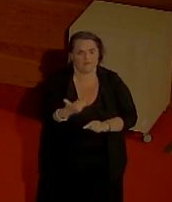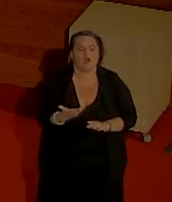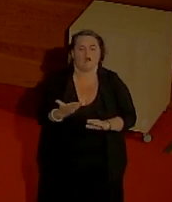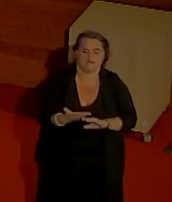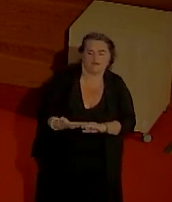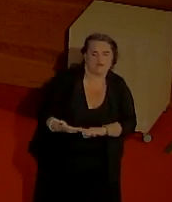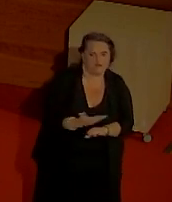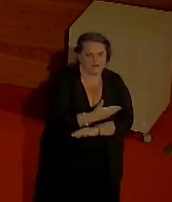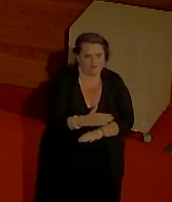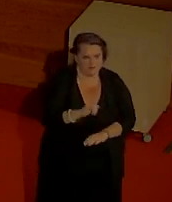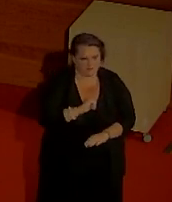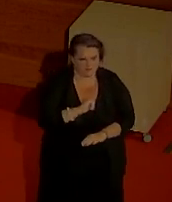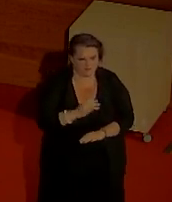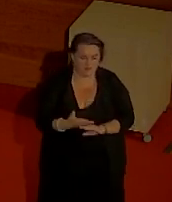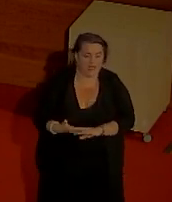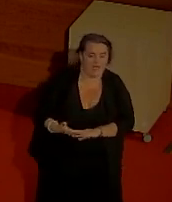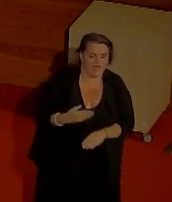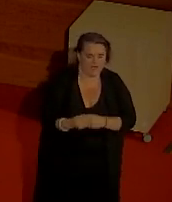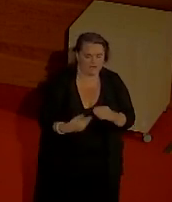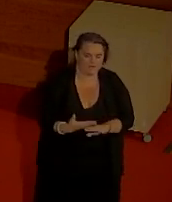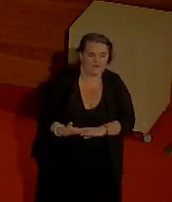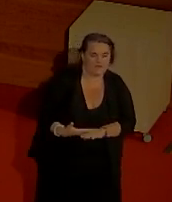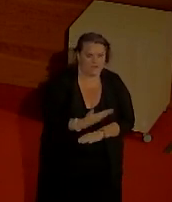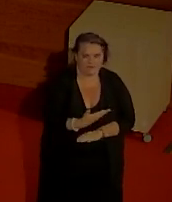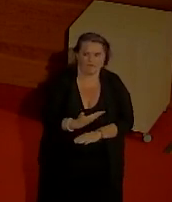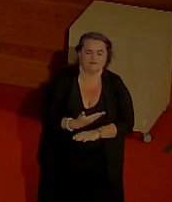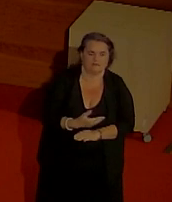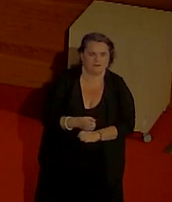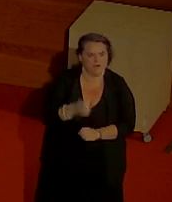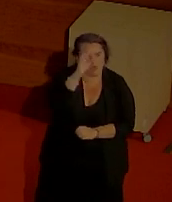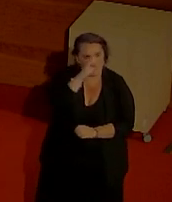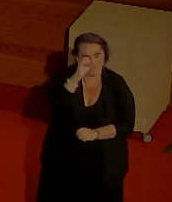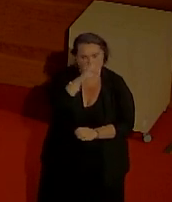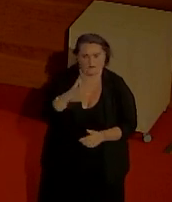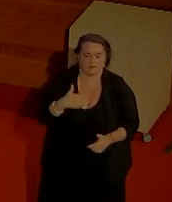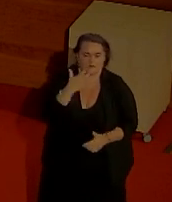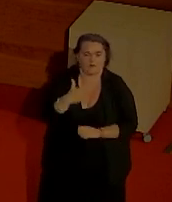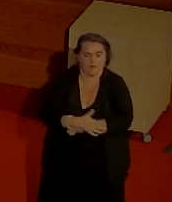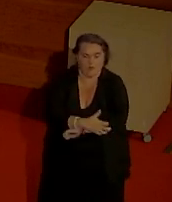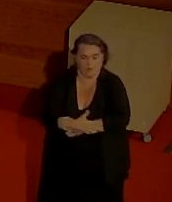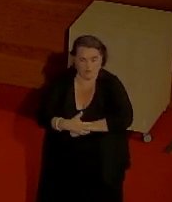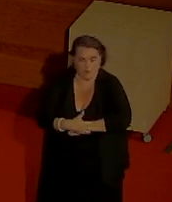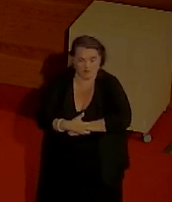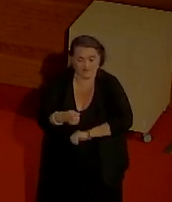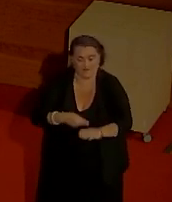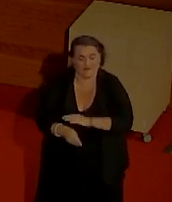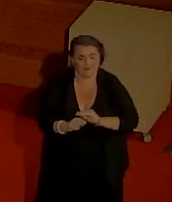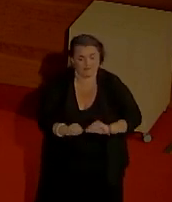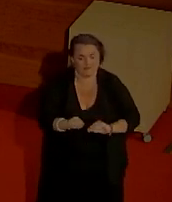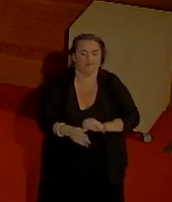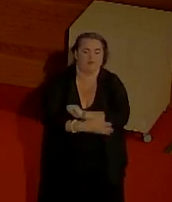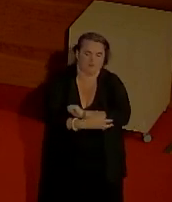determinadas identidades determinadas expectativas por ejemplo en que el hijo del pobre siga siendo pobre el que tiene